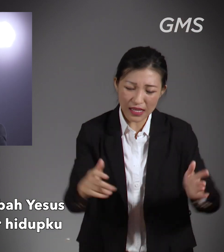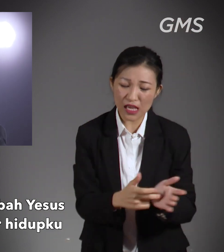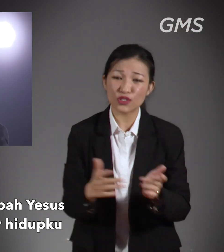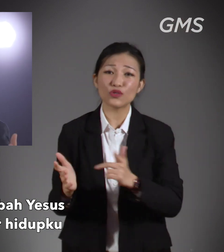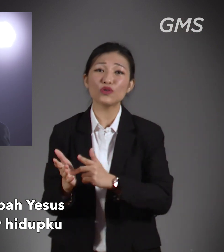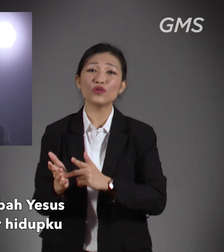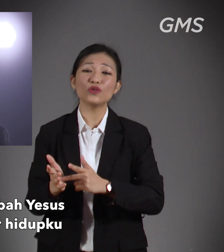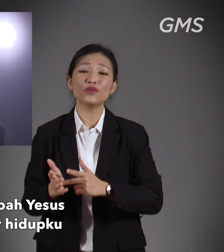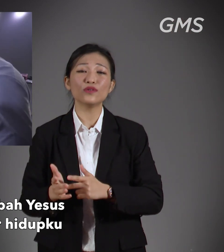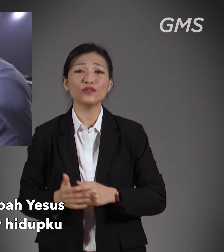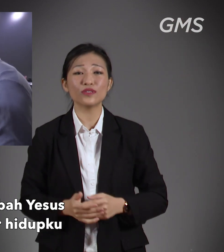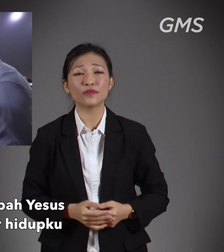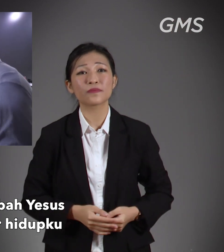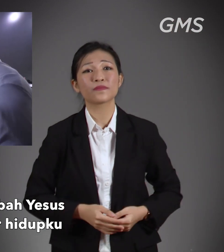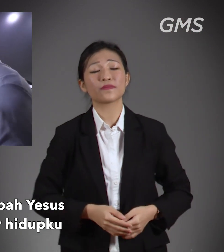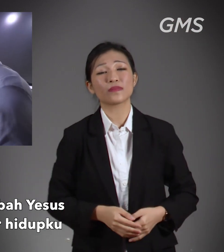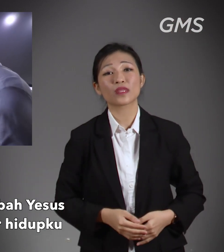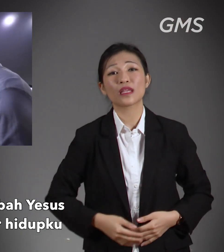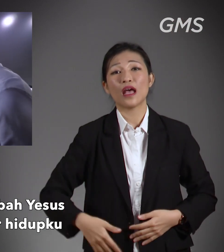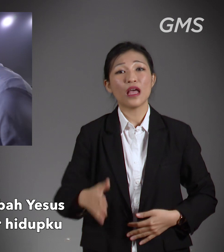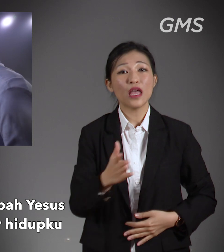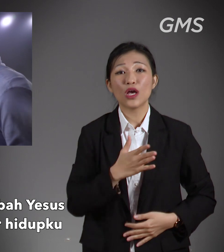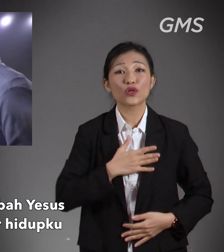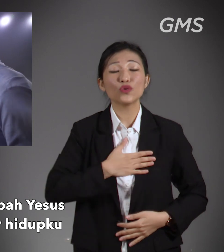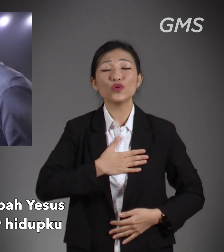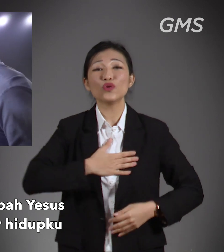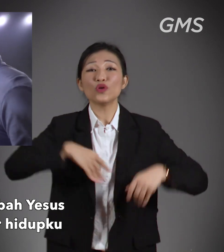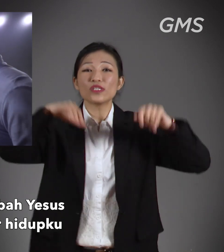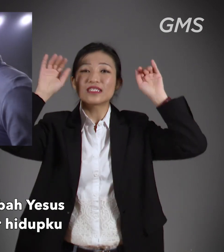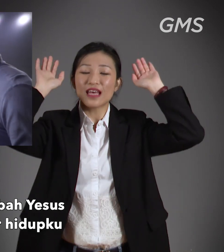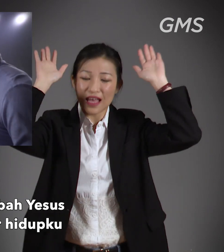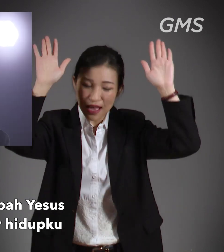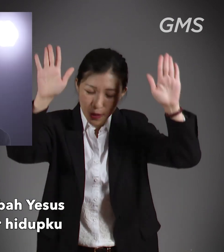sembah Yesus, ku sembah Kau. Ku